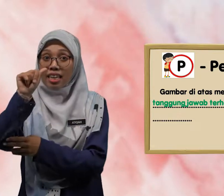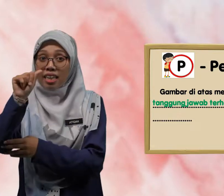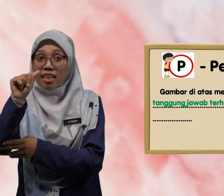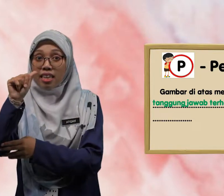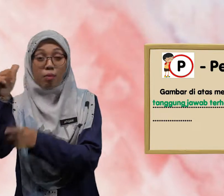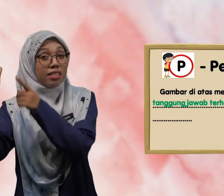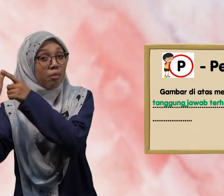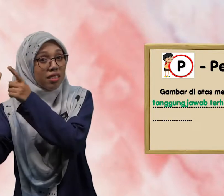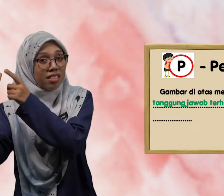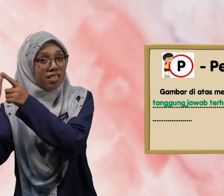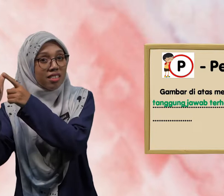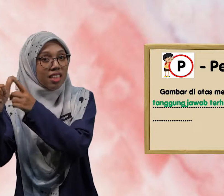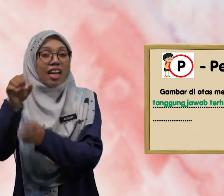e-dab pertama